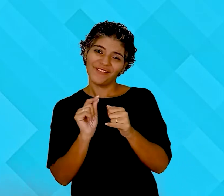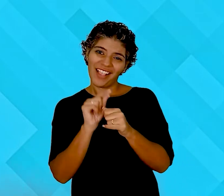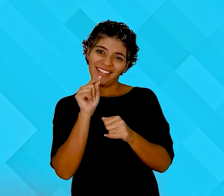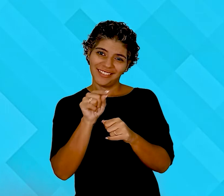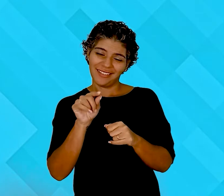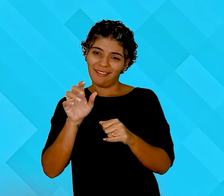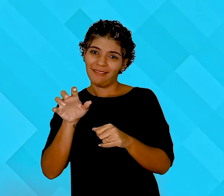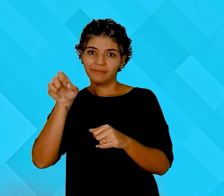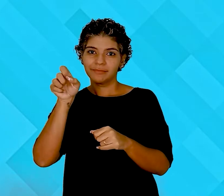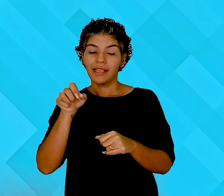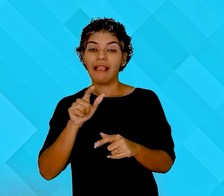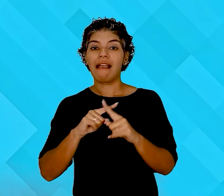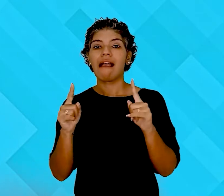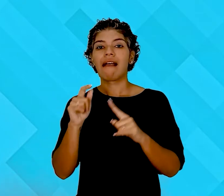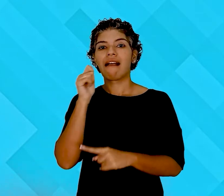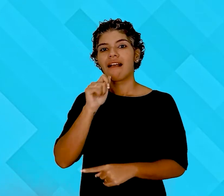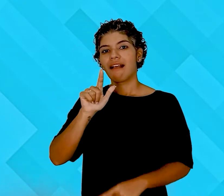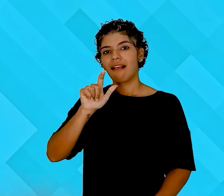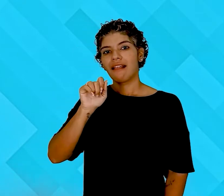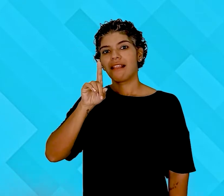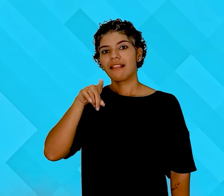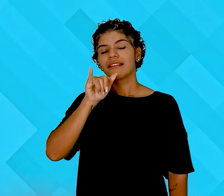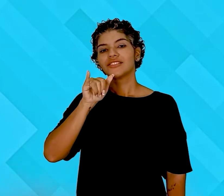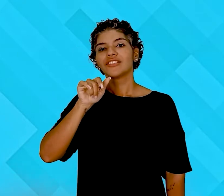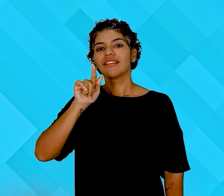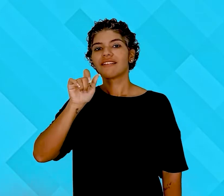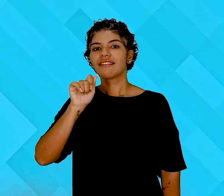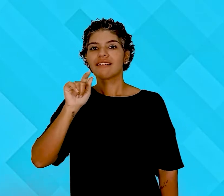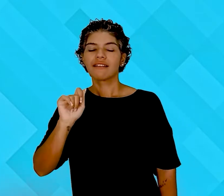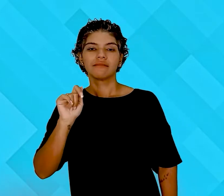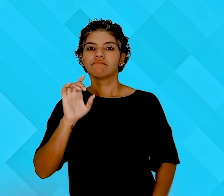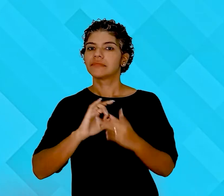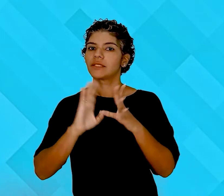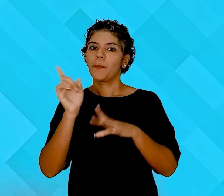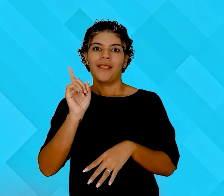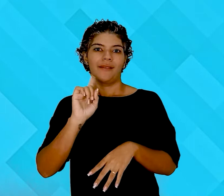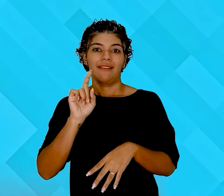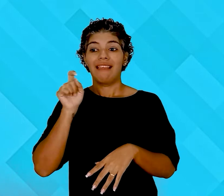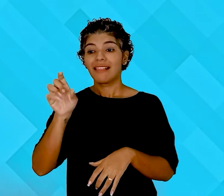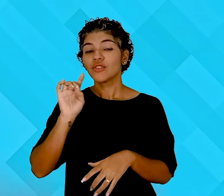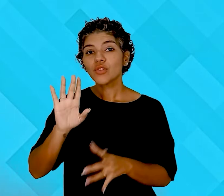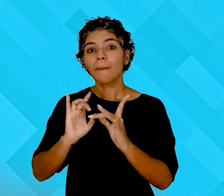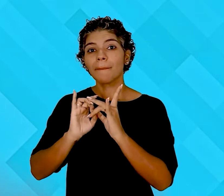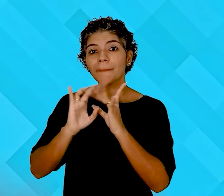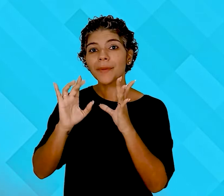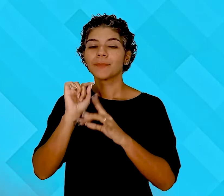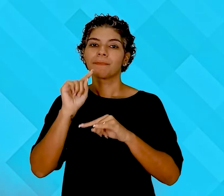na vida, tivesse lá o fundo rosa e amarelo e azul, quando isso não tinha nada a ver com a identidade